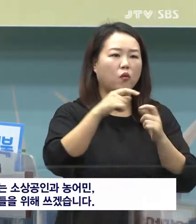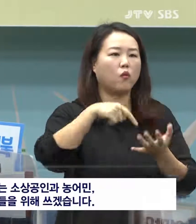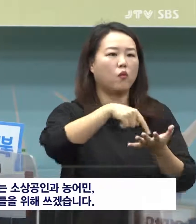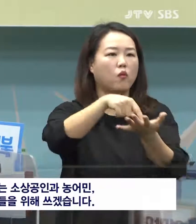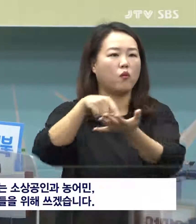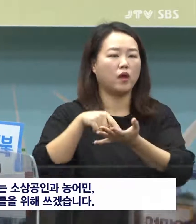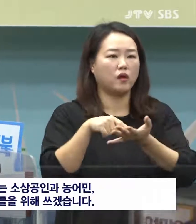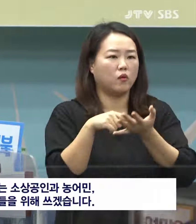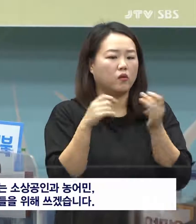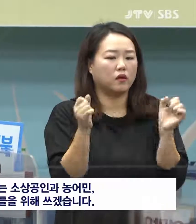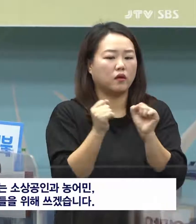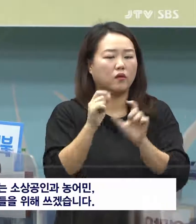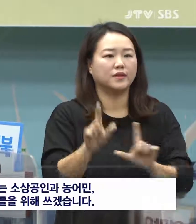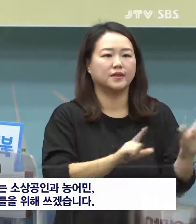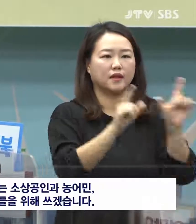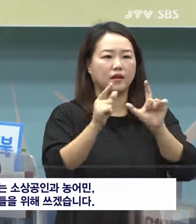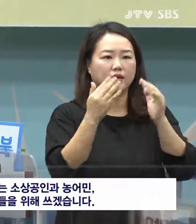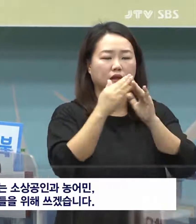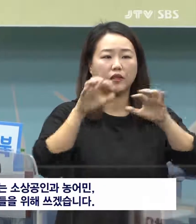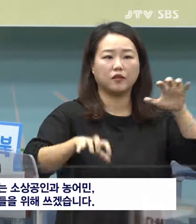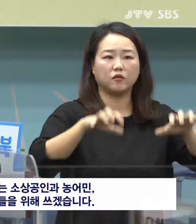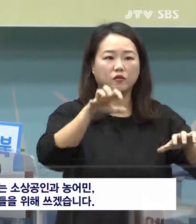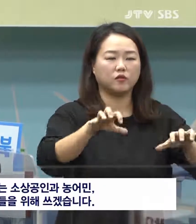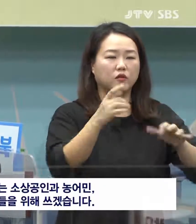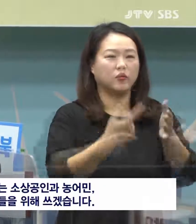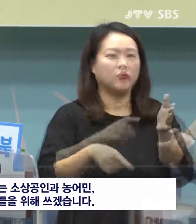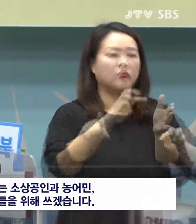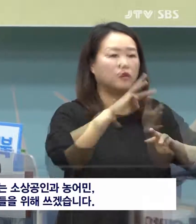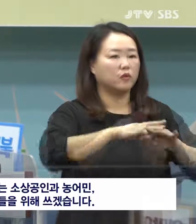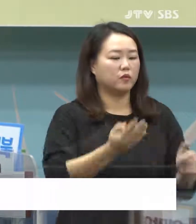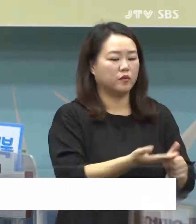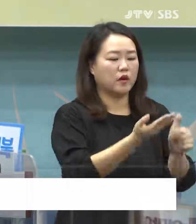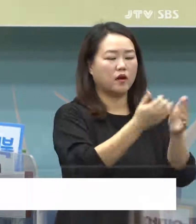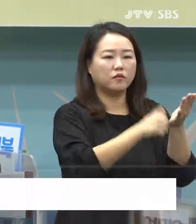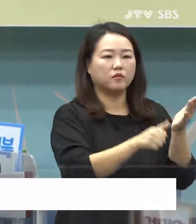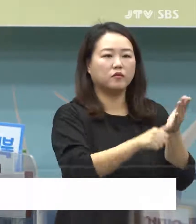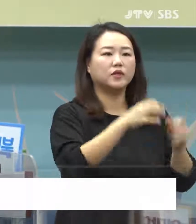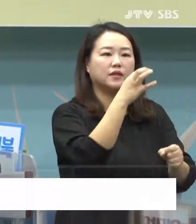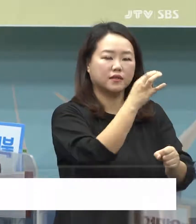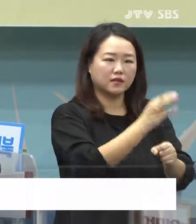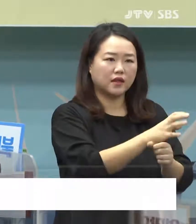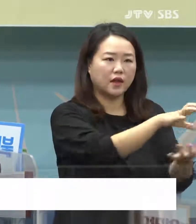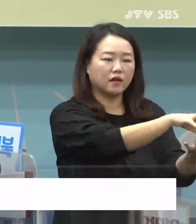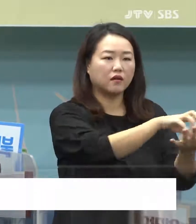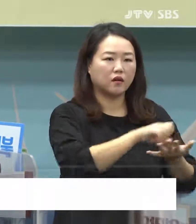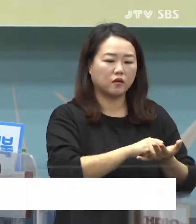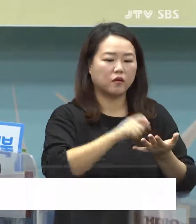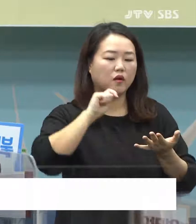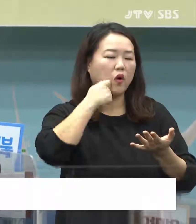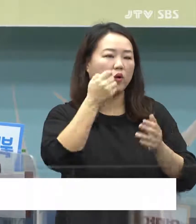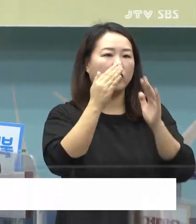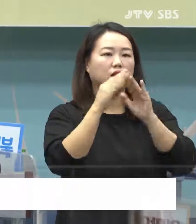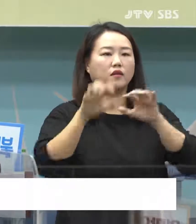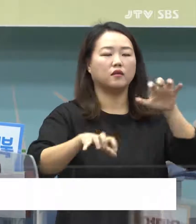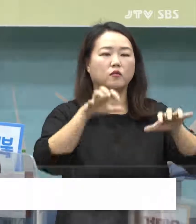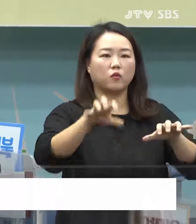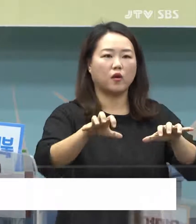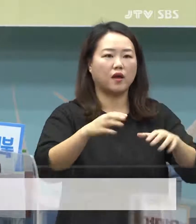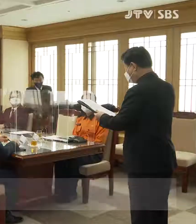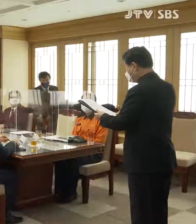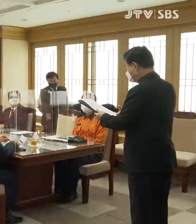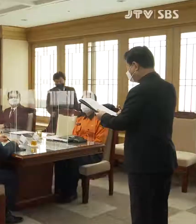보낼 이웃들을 위해 쓰겠습니다. 어려운 이웃과 온정을